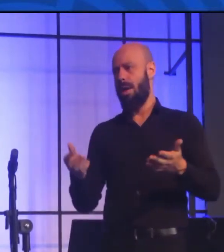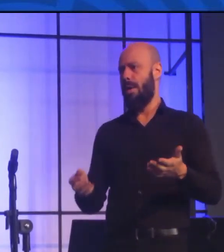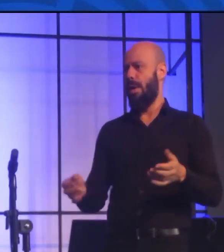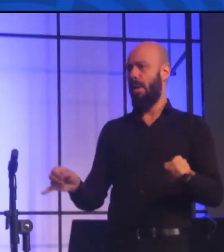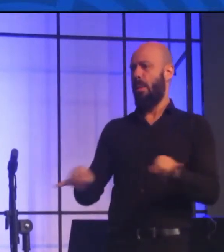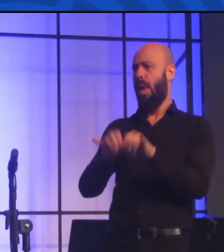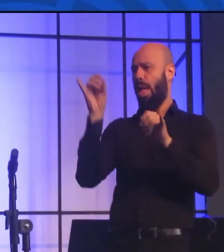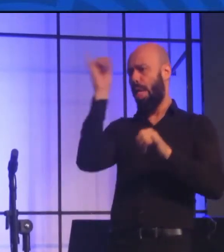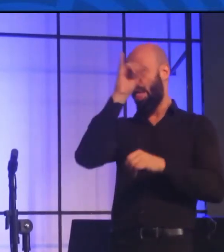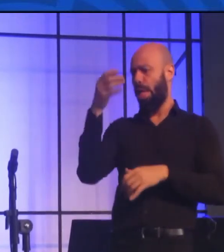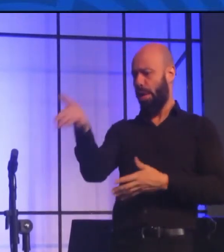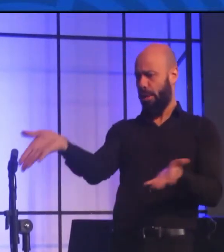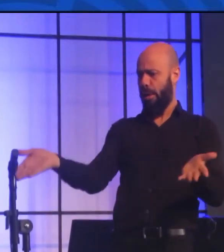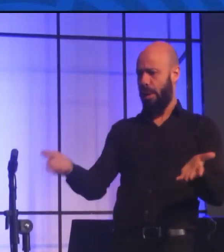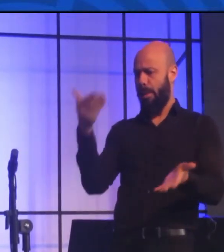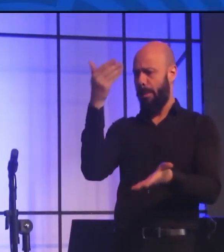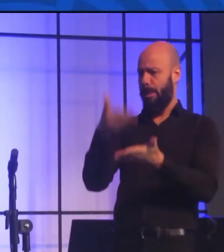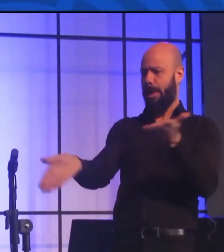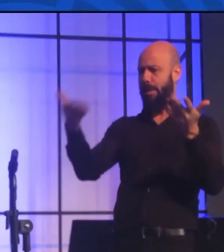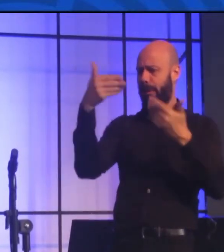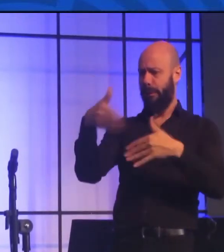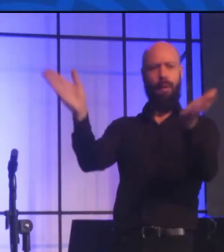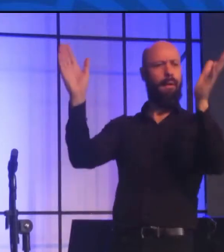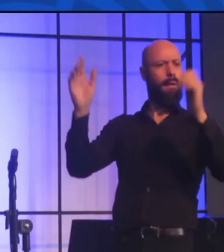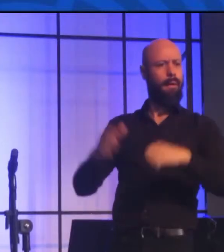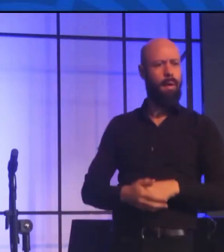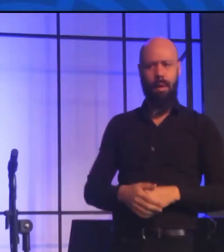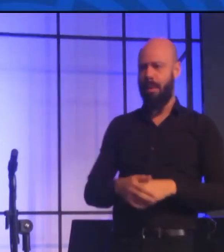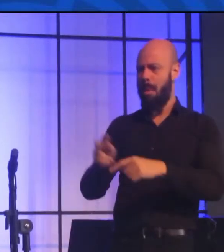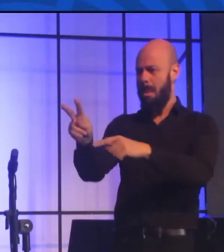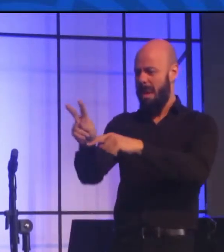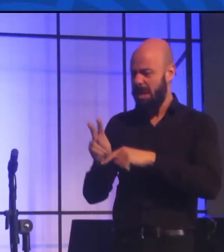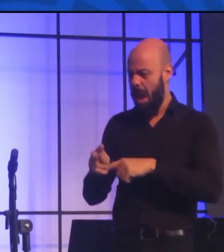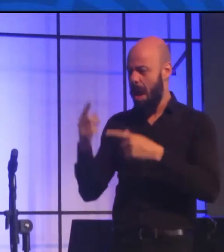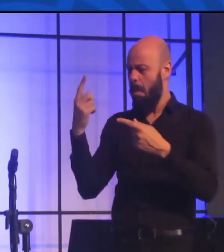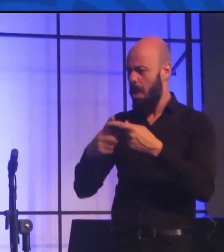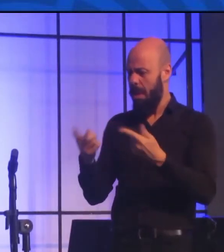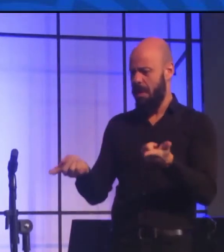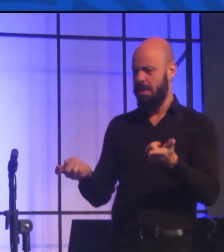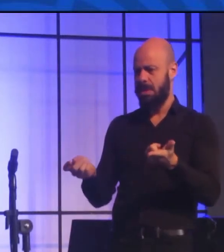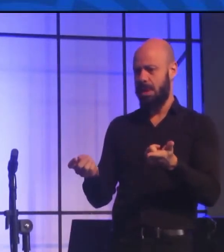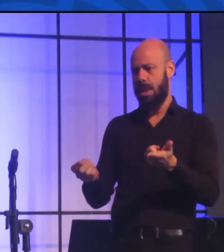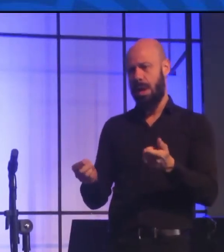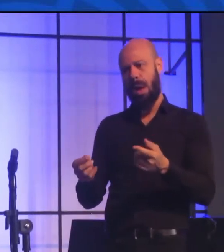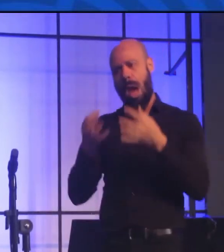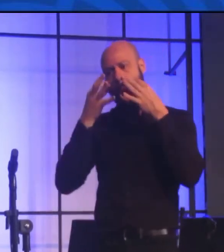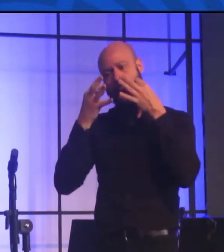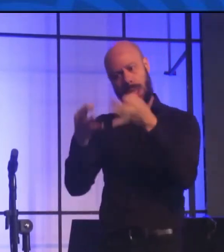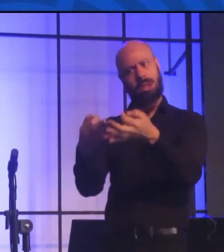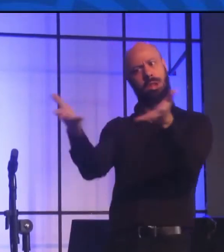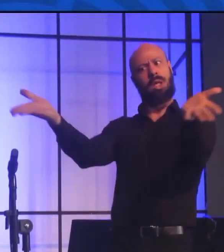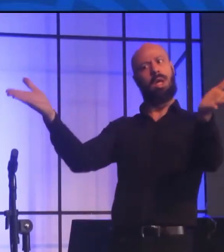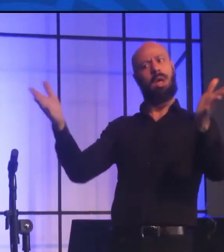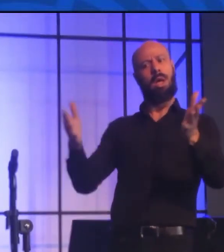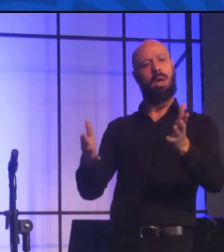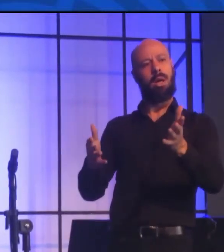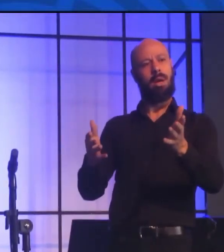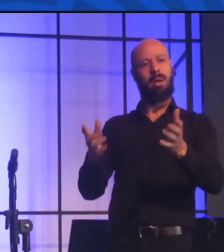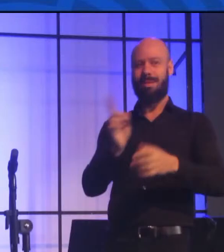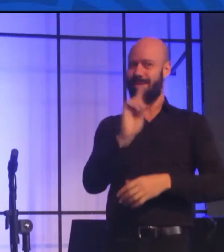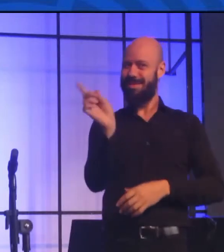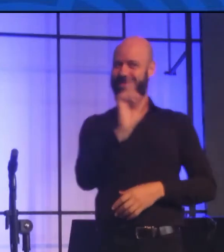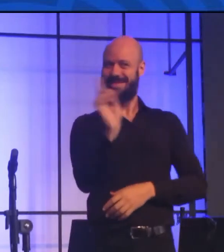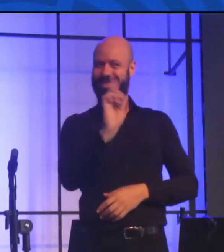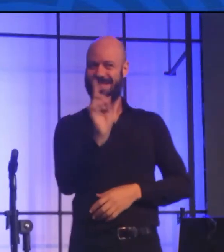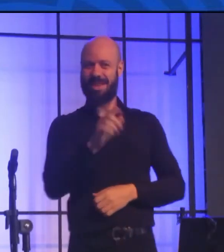Por que tu foi pedir um machado emprestado? Por que você foi tão precipitado? Por que você não... Não. Ele